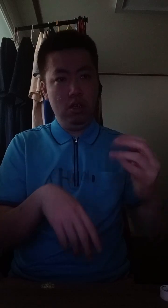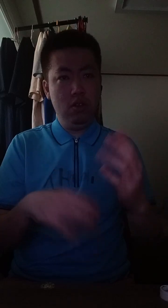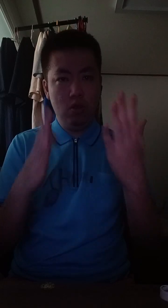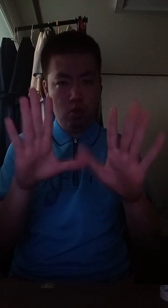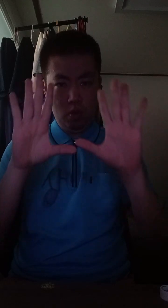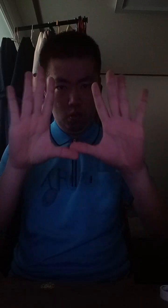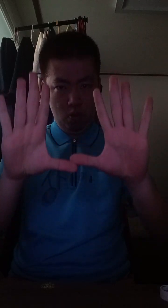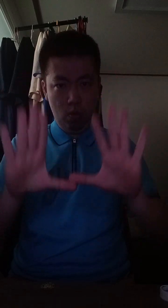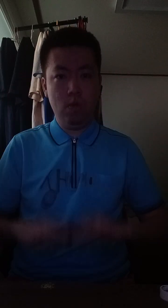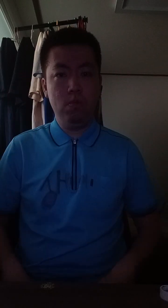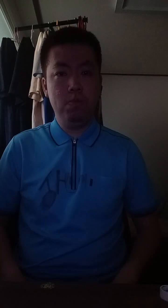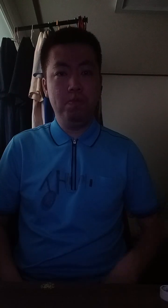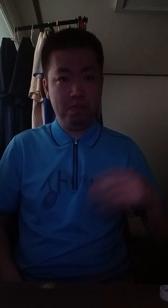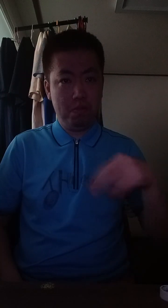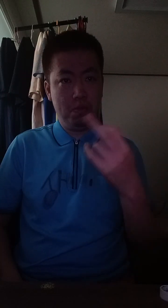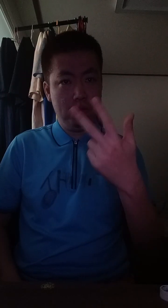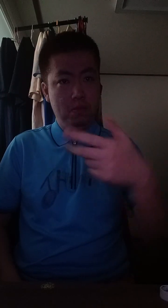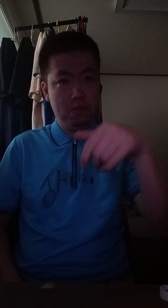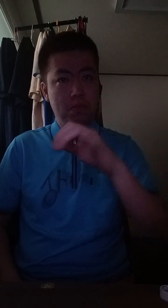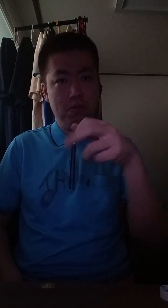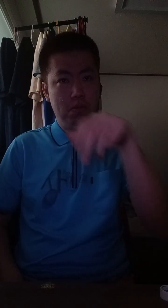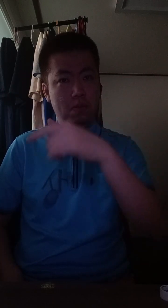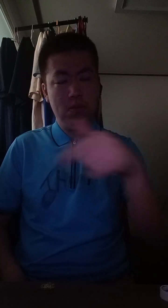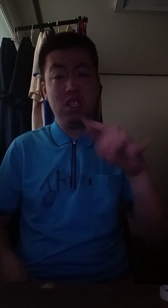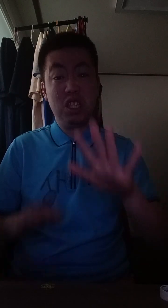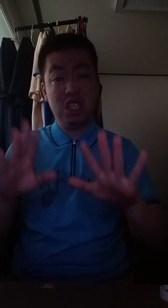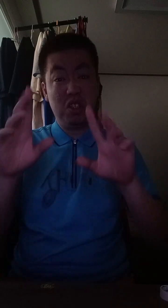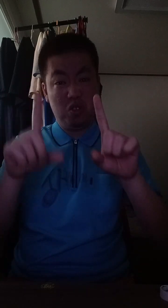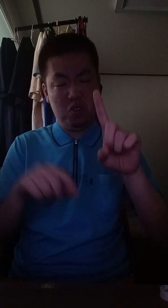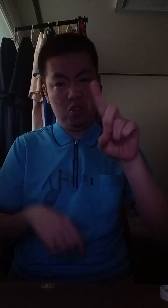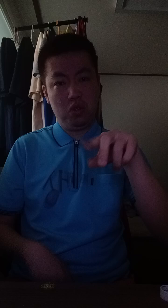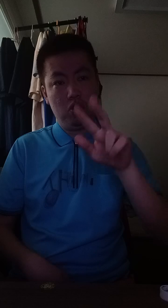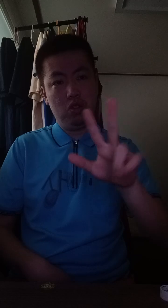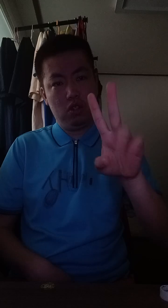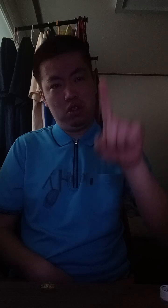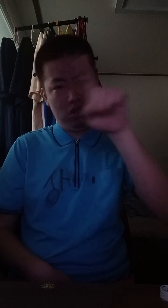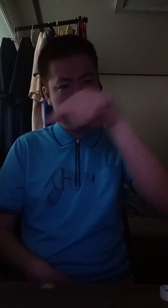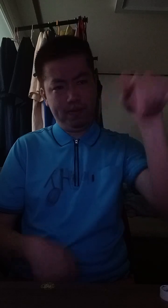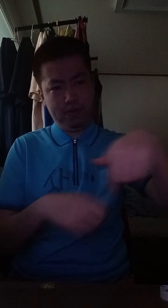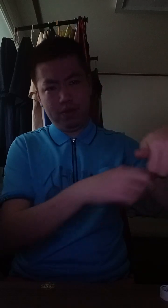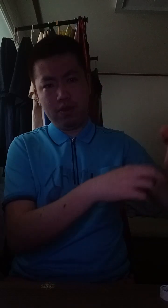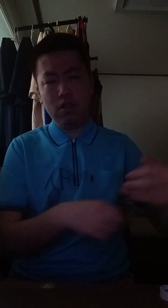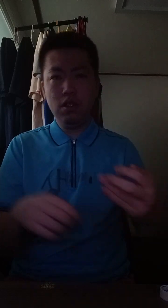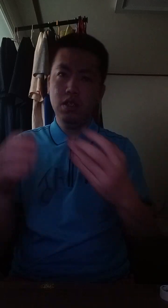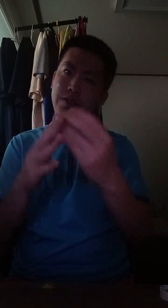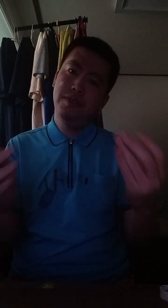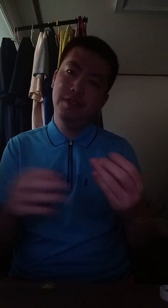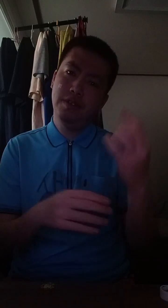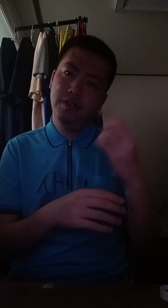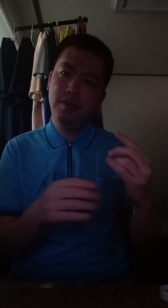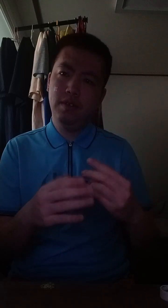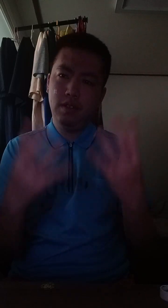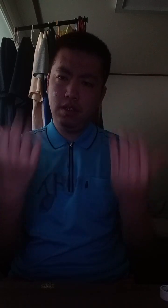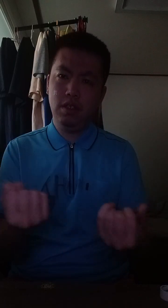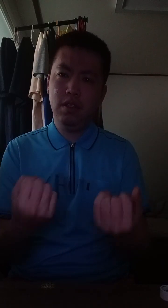10곳입니다. 최근 3년 동안에만 모두 51건의 발빠짐 사고가 발생했는데 신고를 하지 않는 경우도 많아 실제